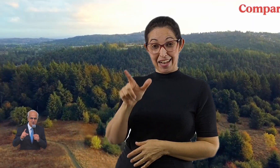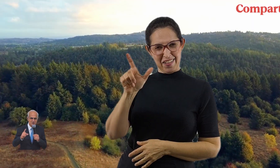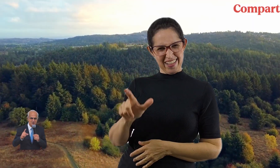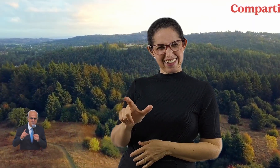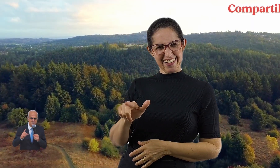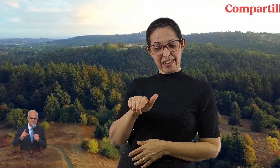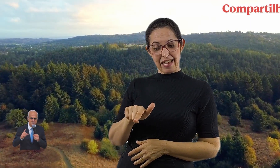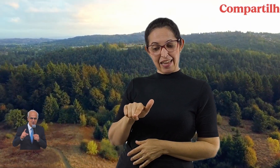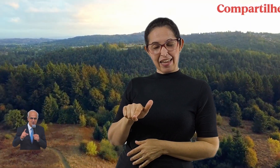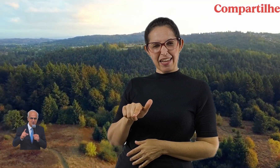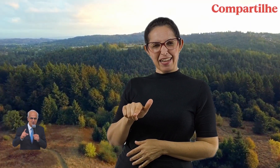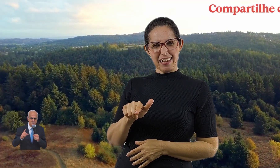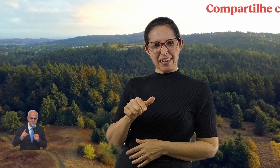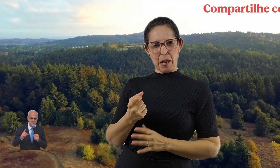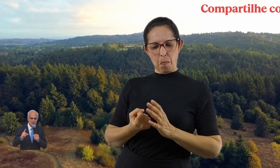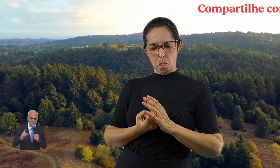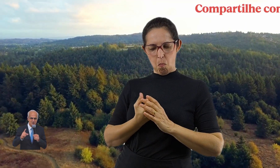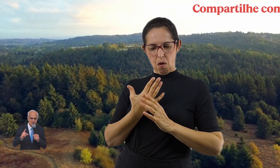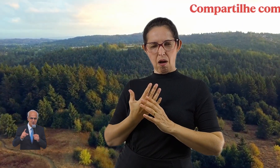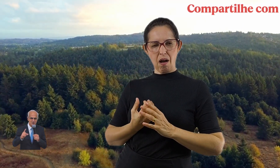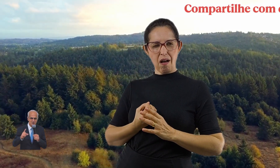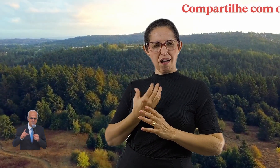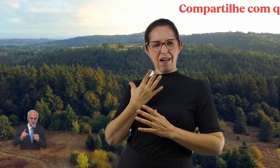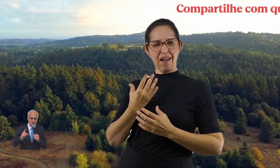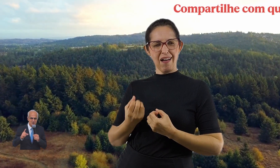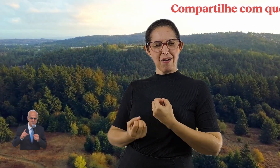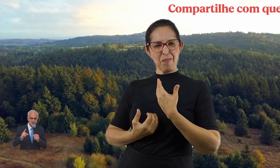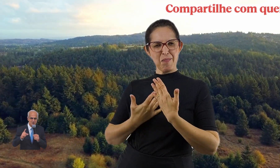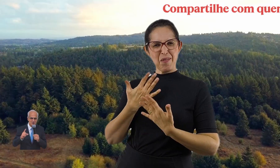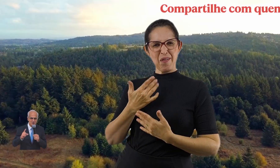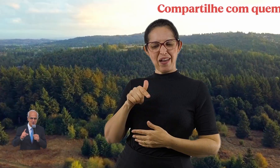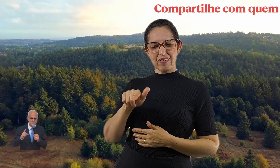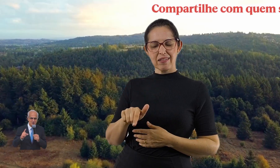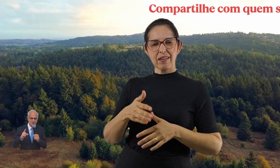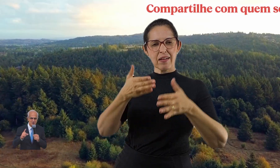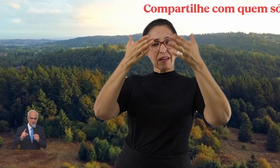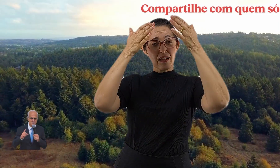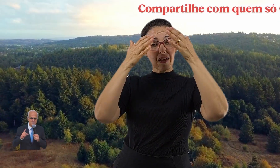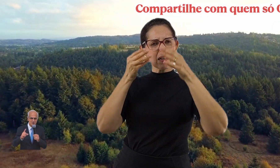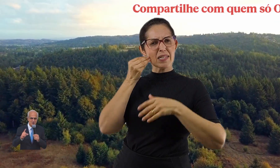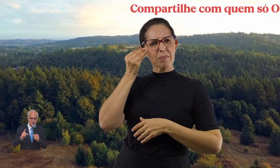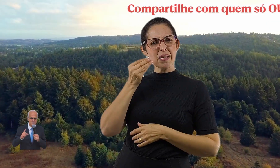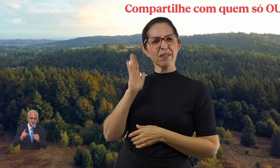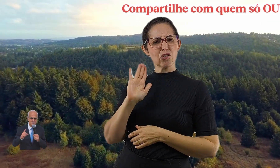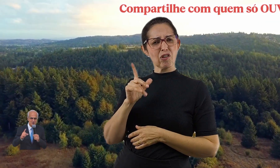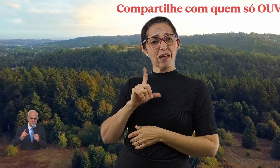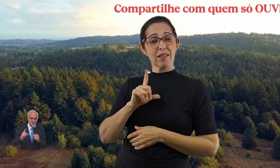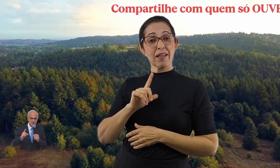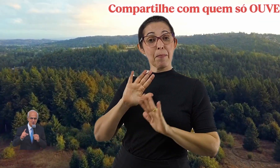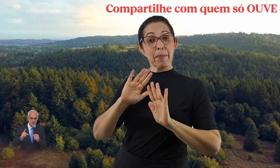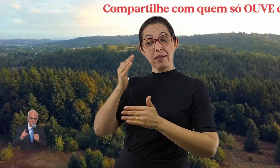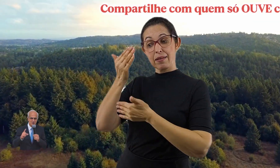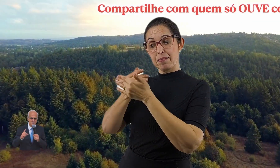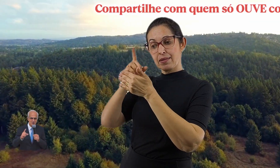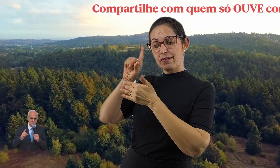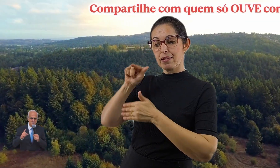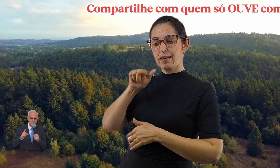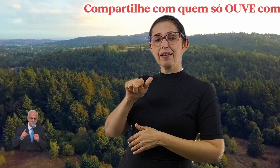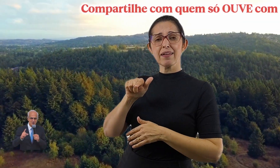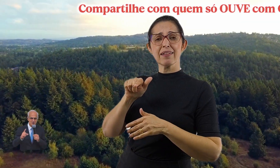poeta, era um rei, era um homem de grandes experiências com Deus, mas diante do Senhor,